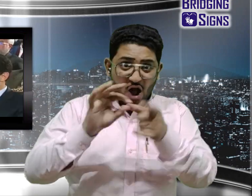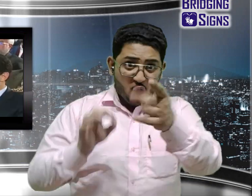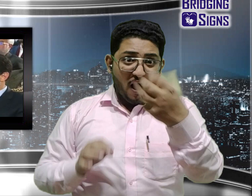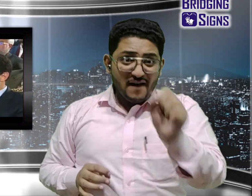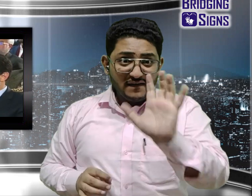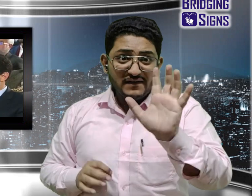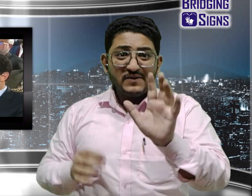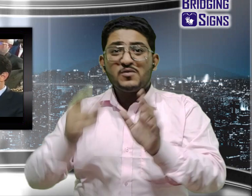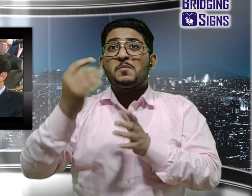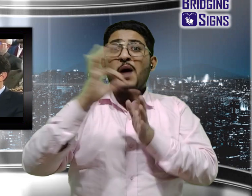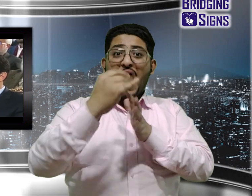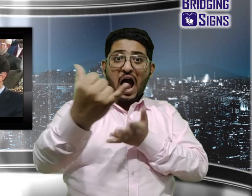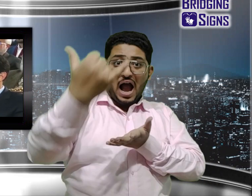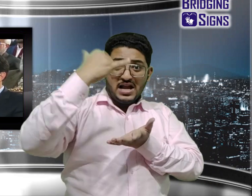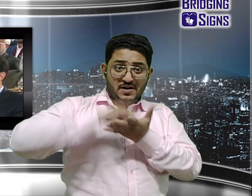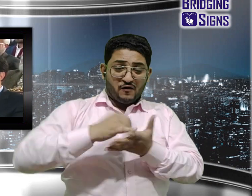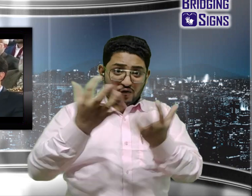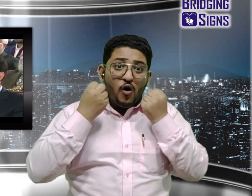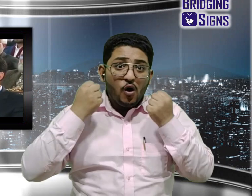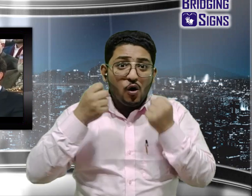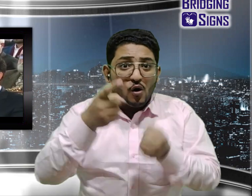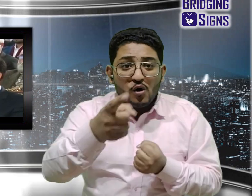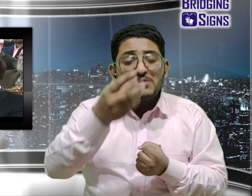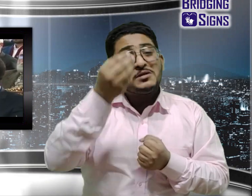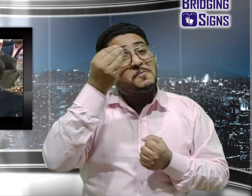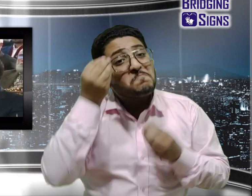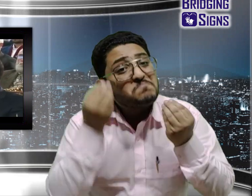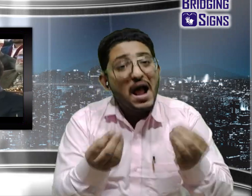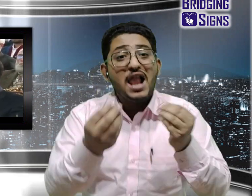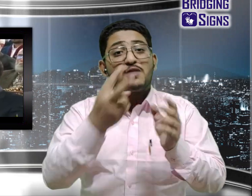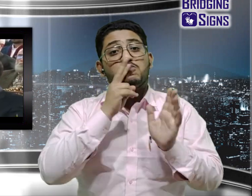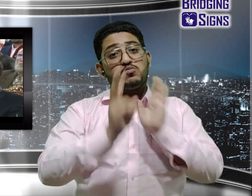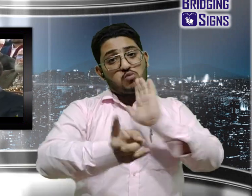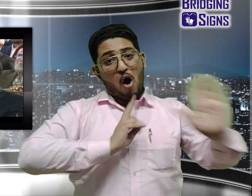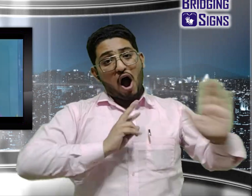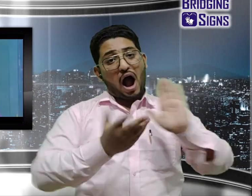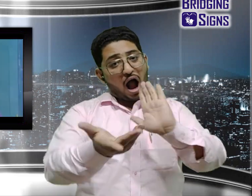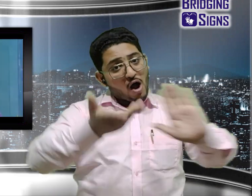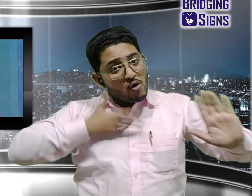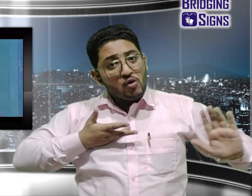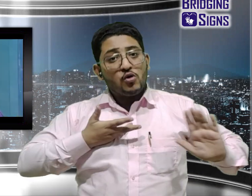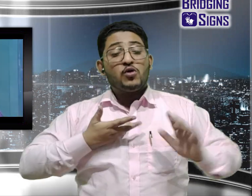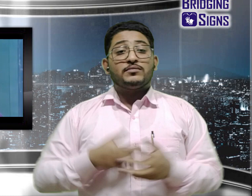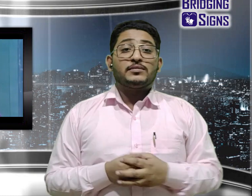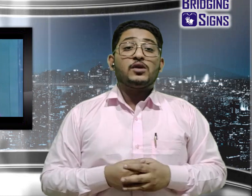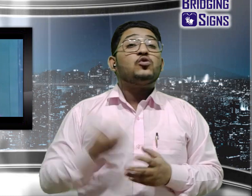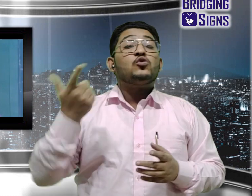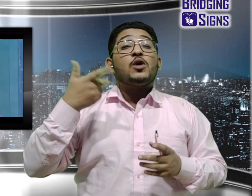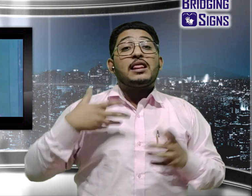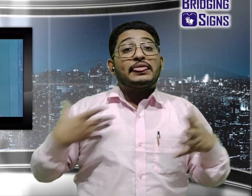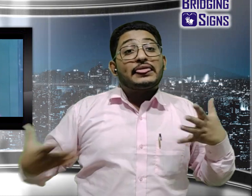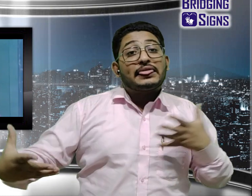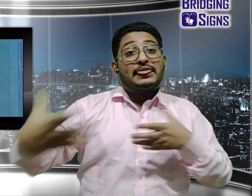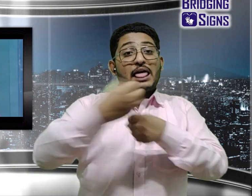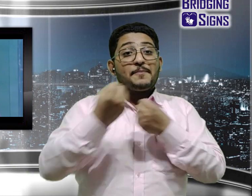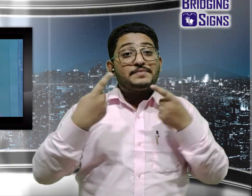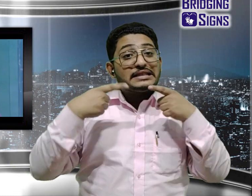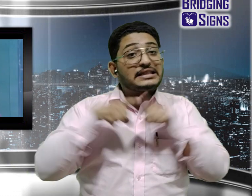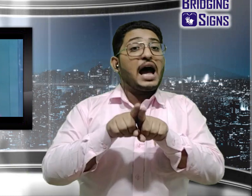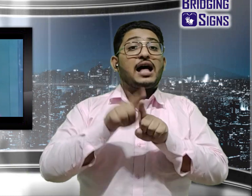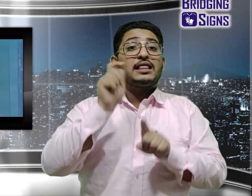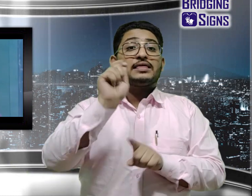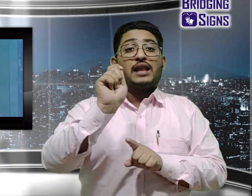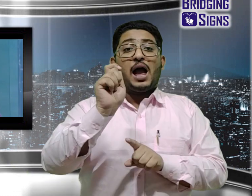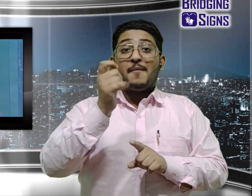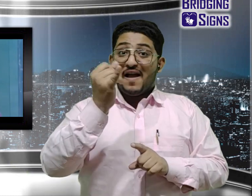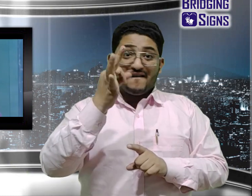आप इधर आके कंट्रीब्यूट करना चाह रहे हैं, प्लीज़ आप हमें रीच आउट करें। ये काम हम सब साथ मिलके जब तक